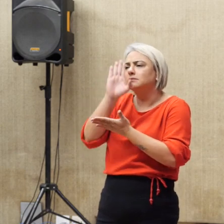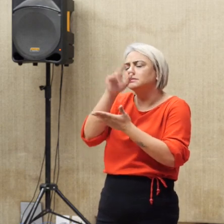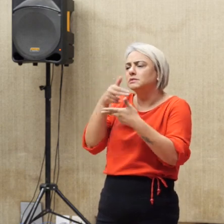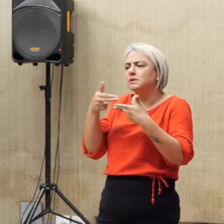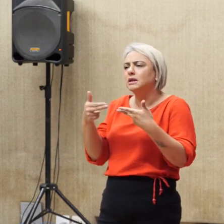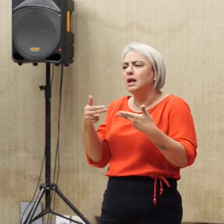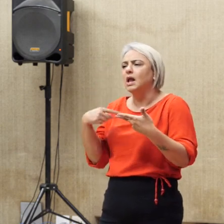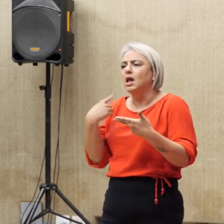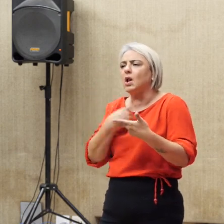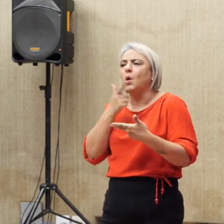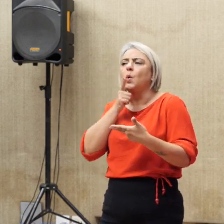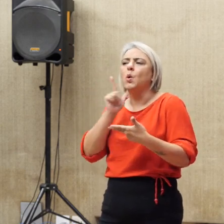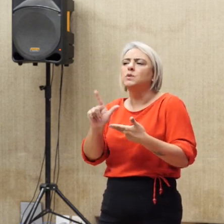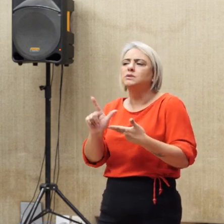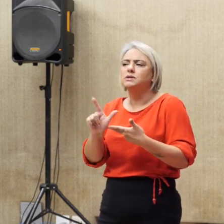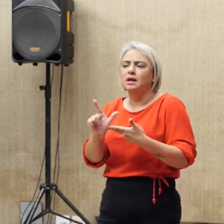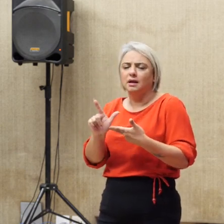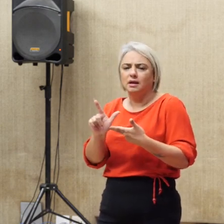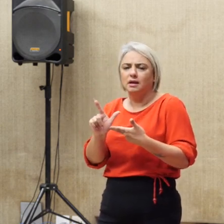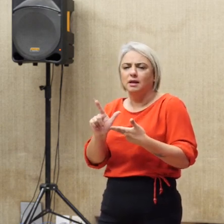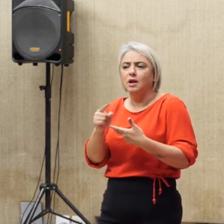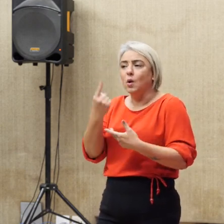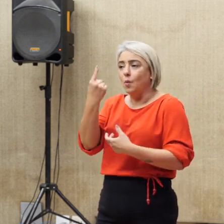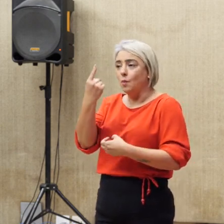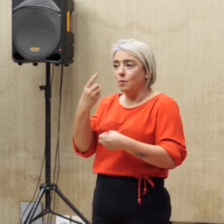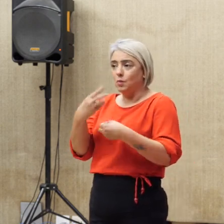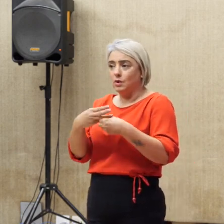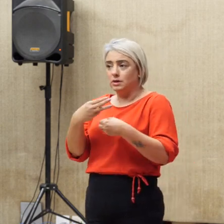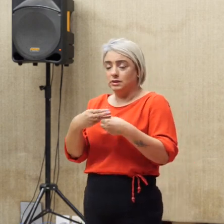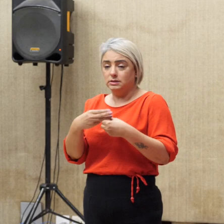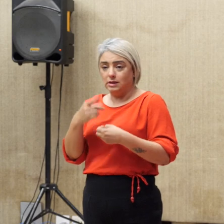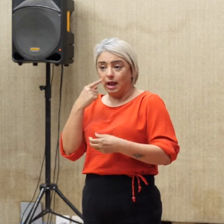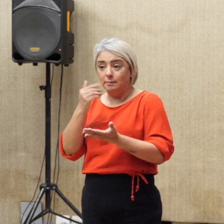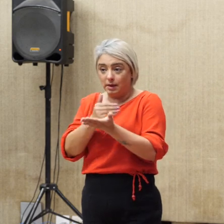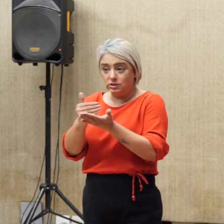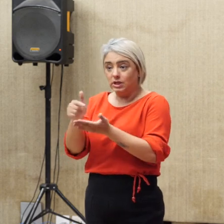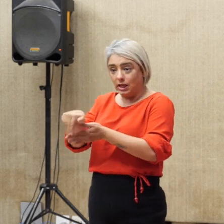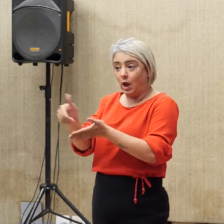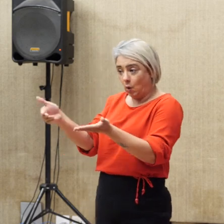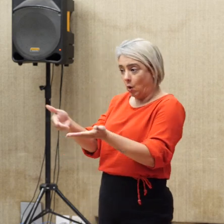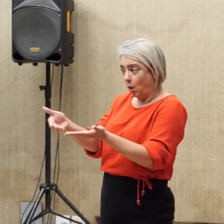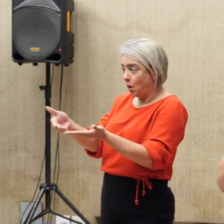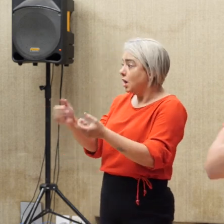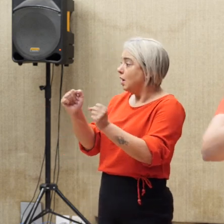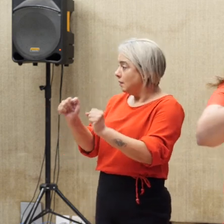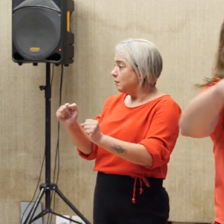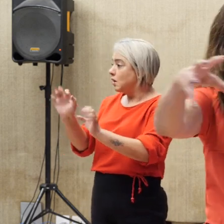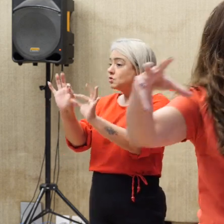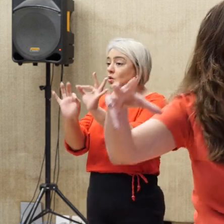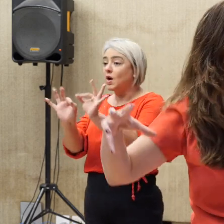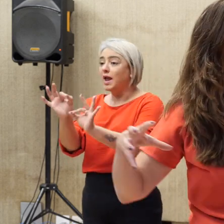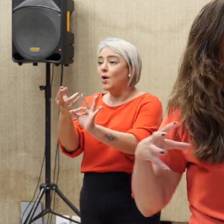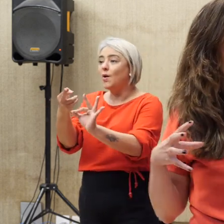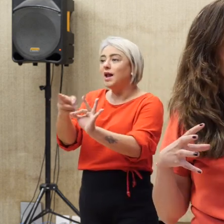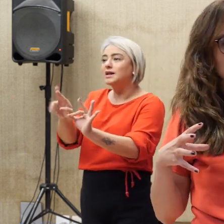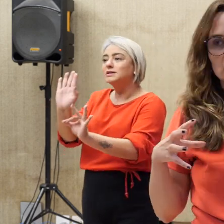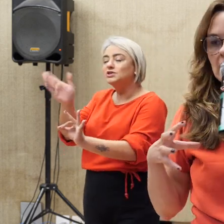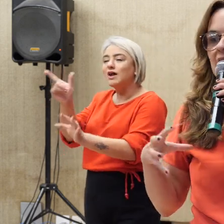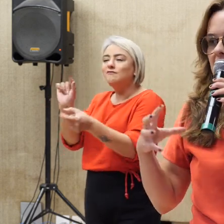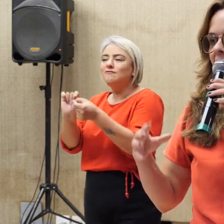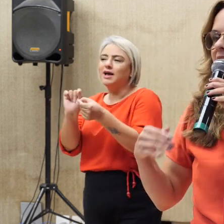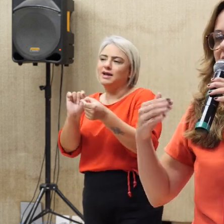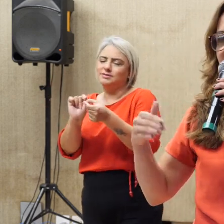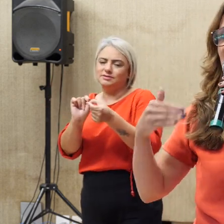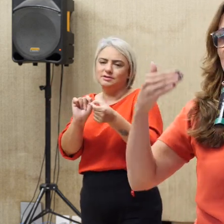premissas, a gente consegue pegar um município e falar o seguinte, olha, a partir daqui, eu posso reorganizar o que eu já